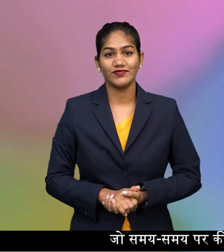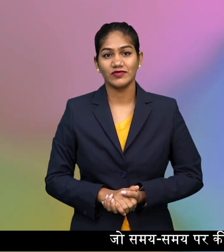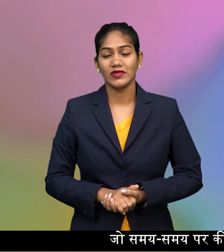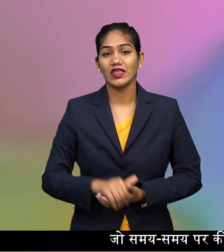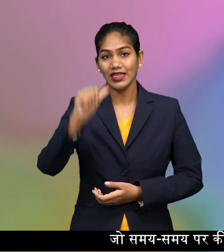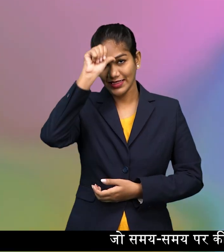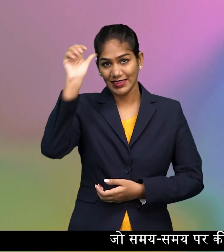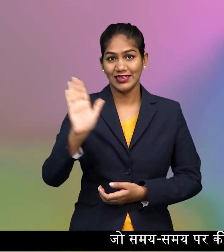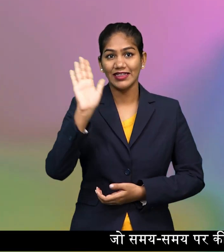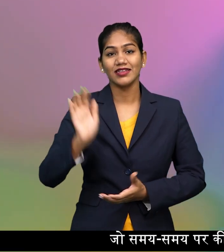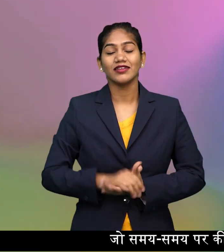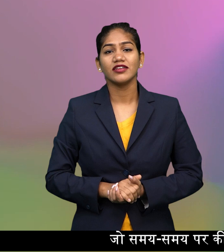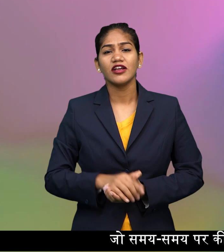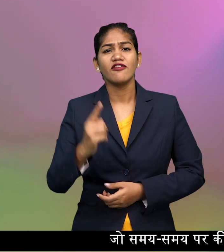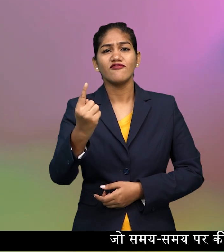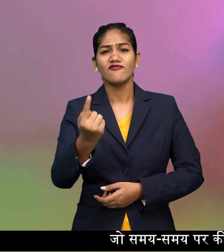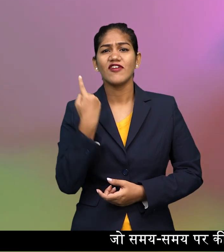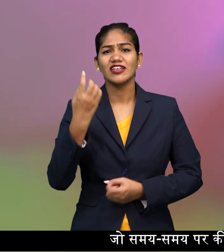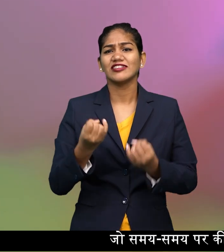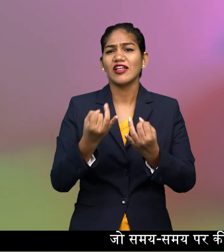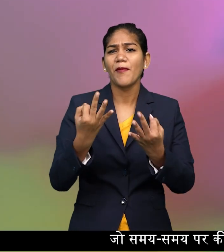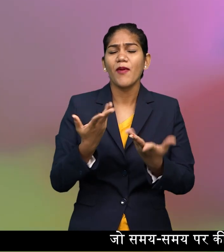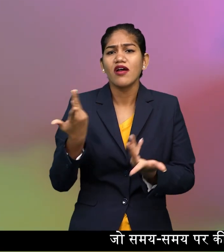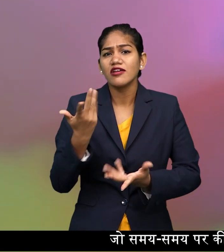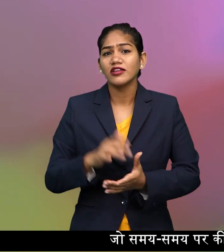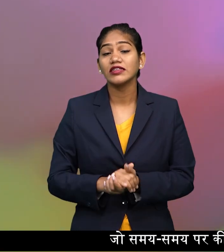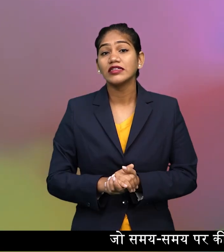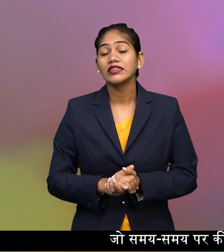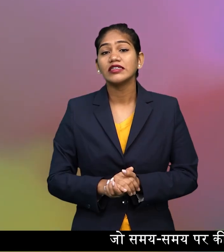जो समय समय पर की जाती है। भारत में पहली जनगणना